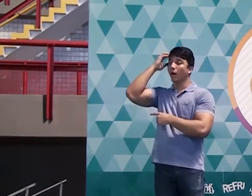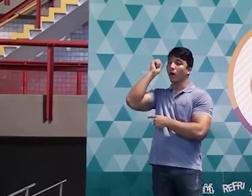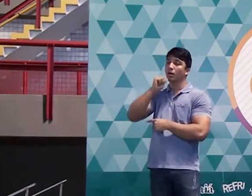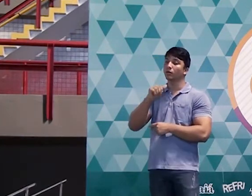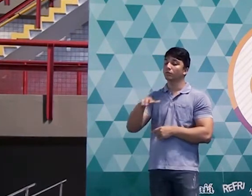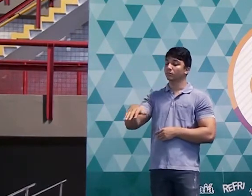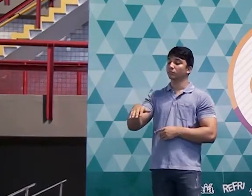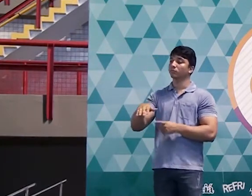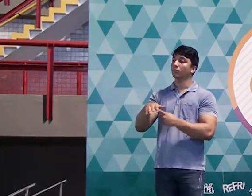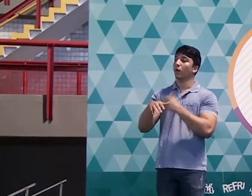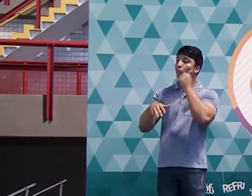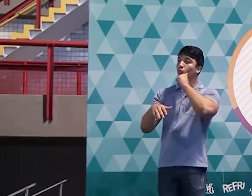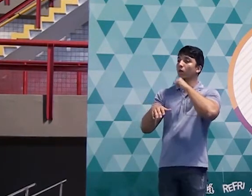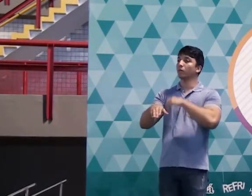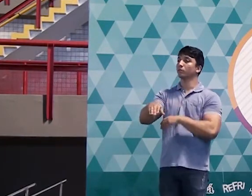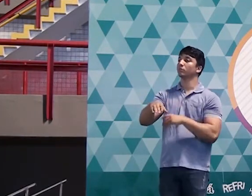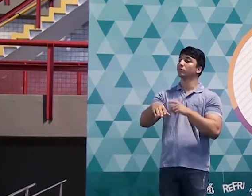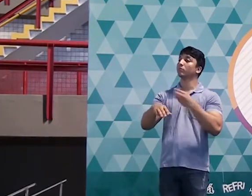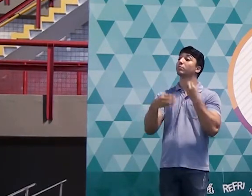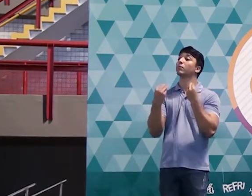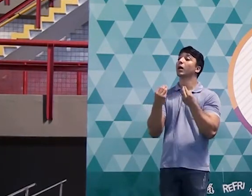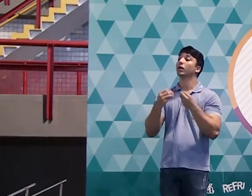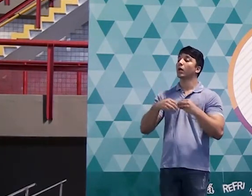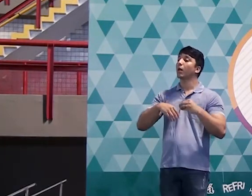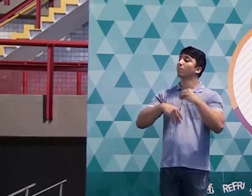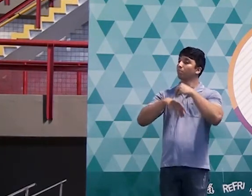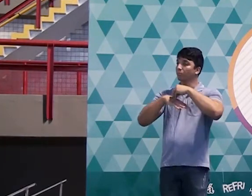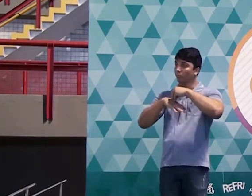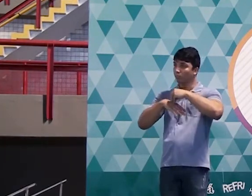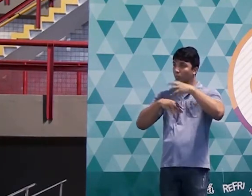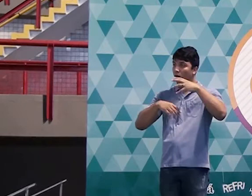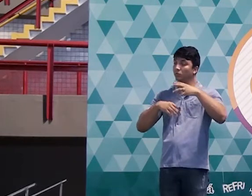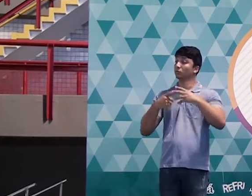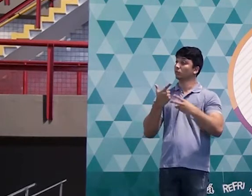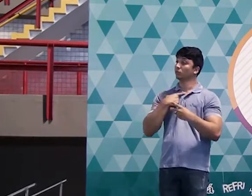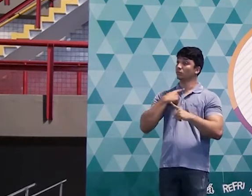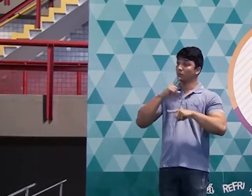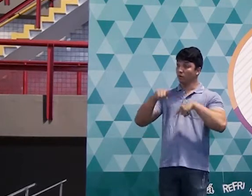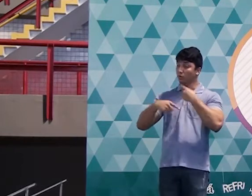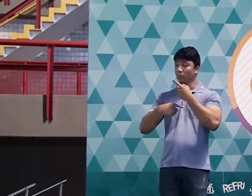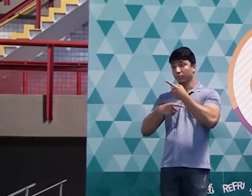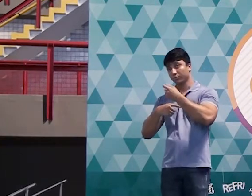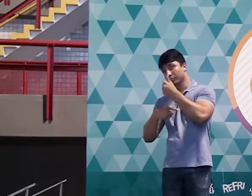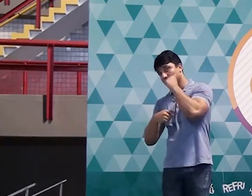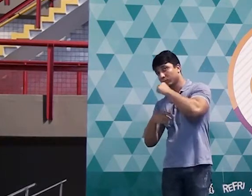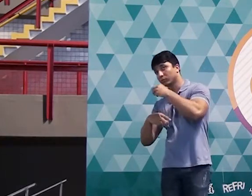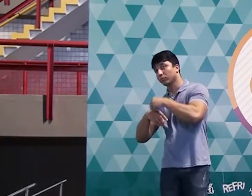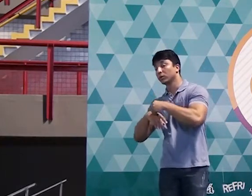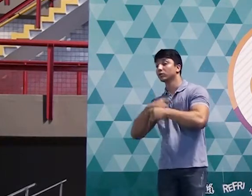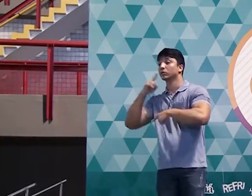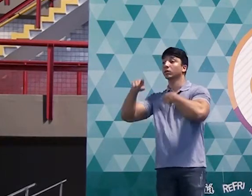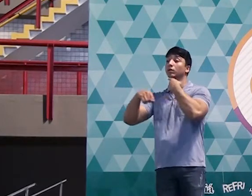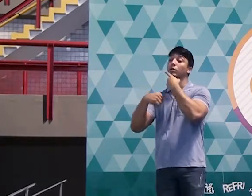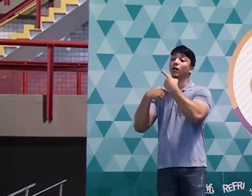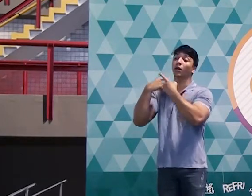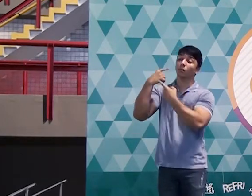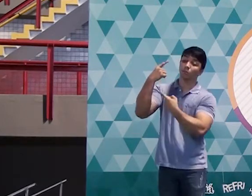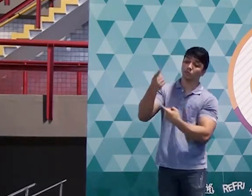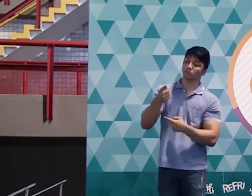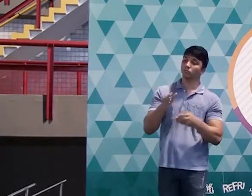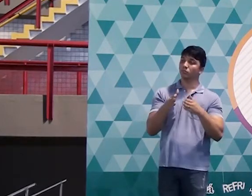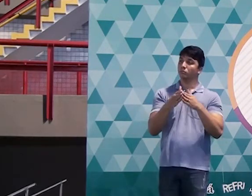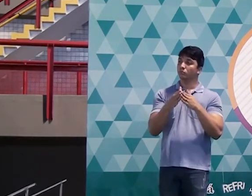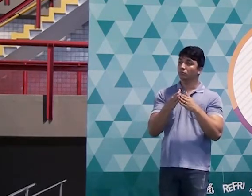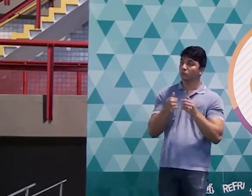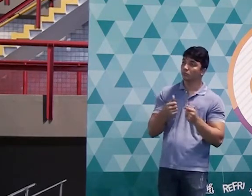ó? Dá logo a mão. Aí você beija a mão do rei, beija a mão da rainha. Depois que você beija, é que